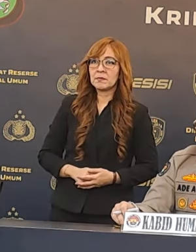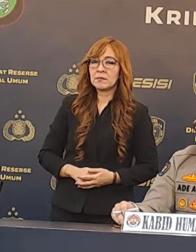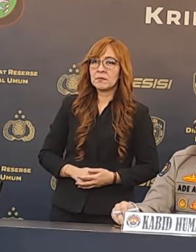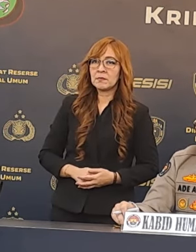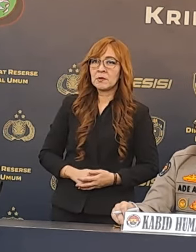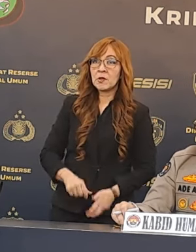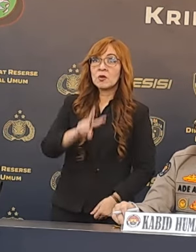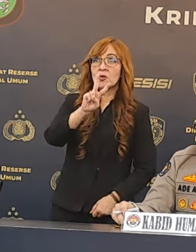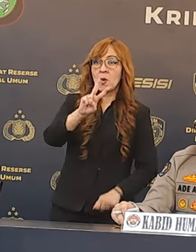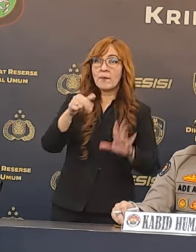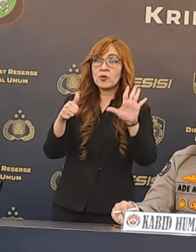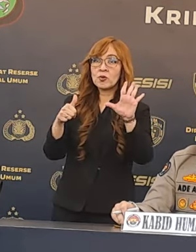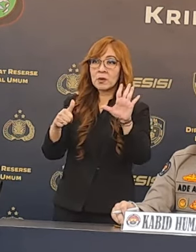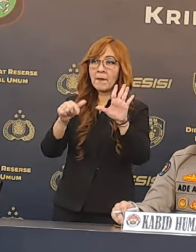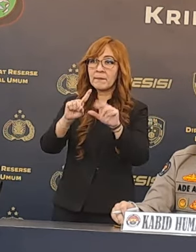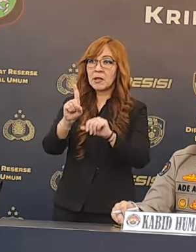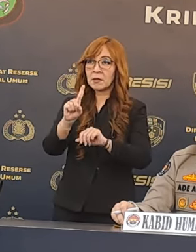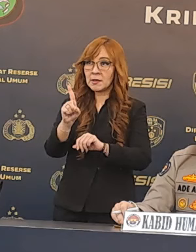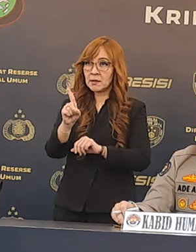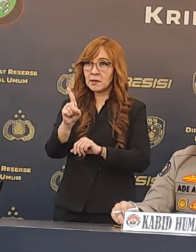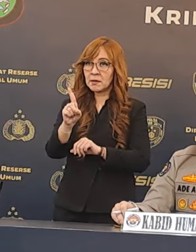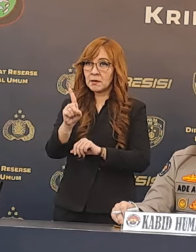kemudian 26 detik,